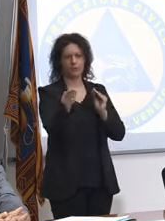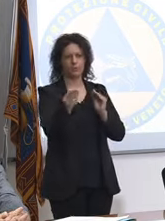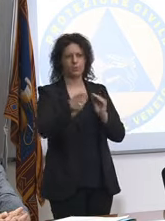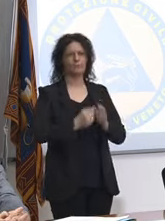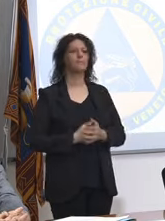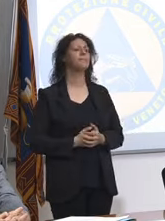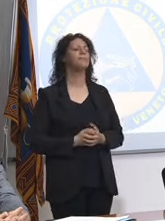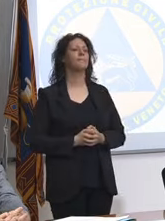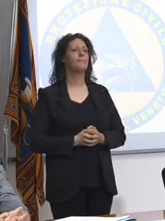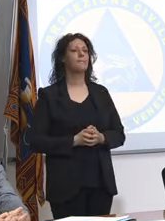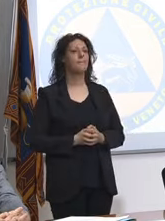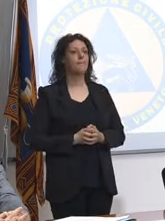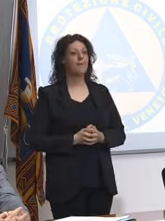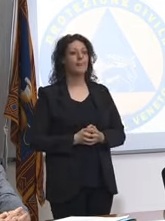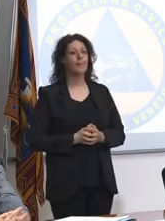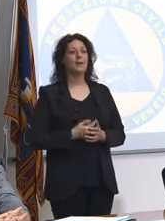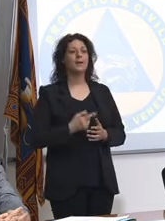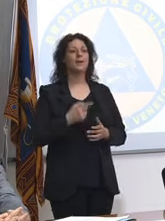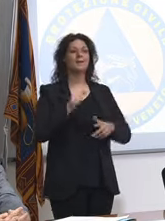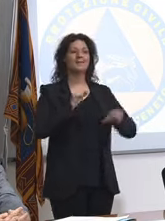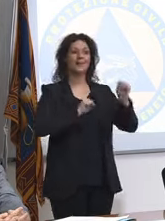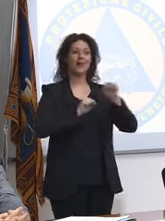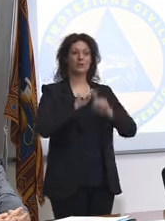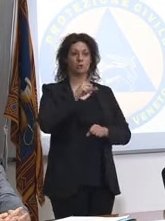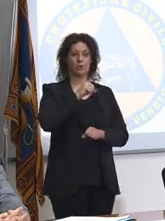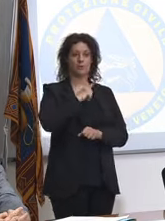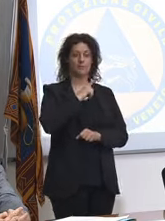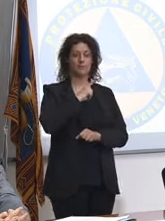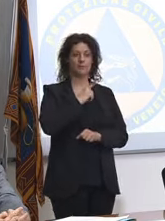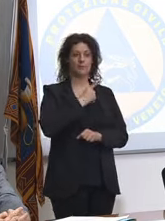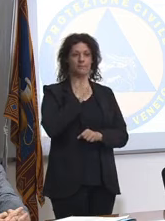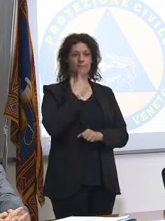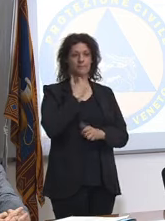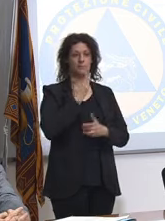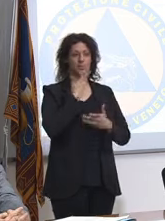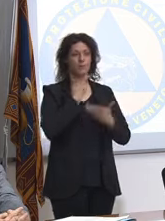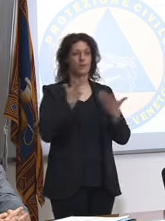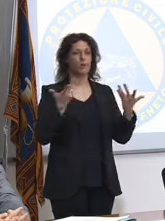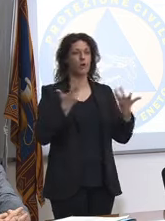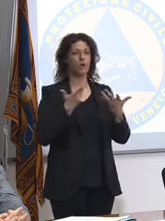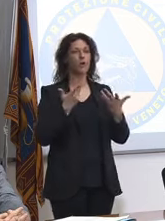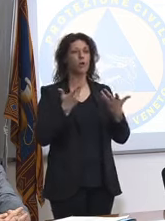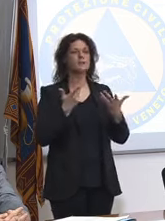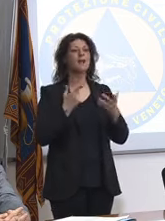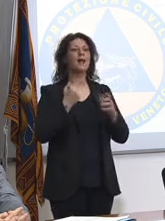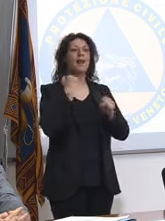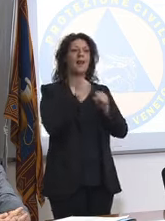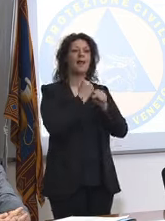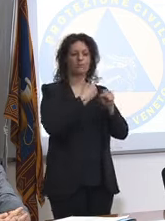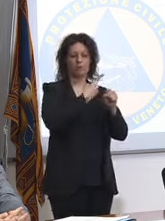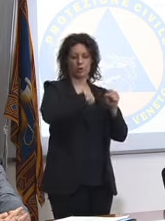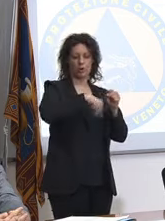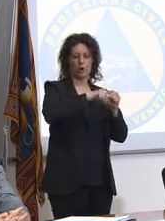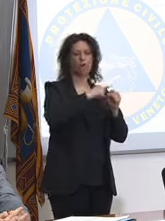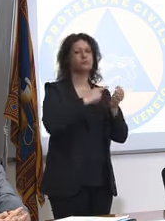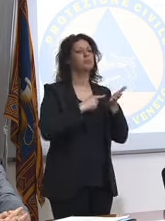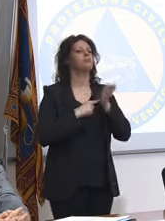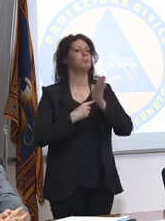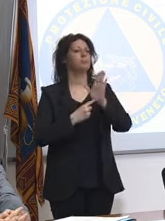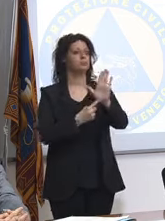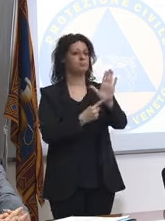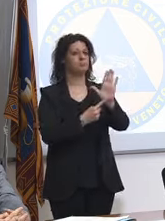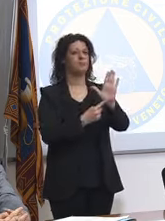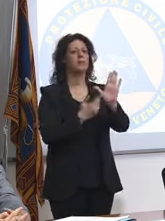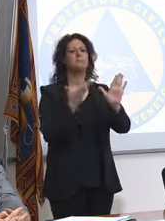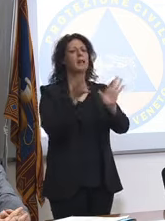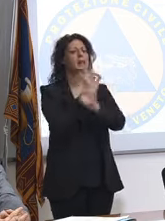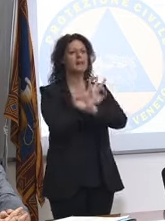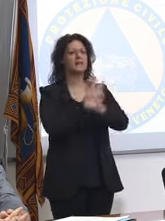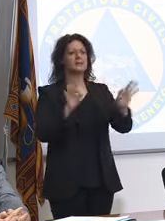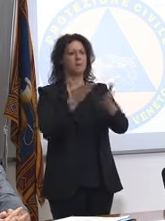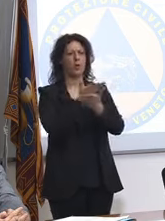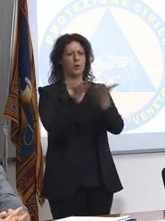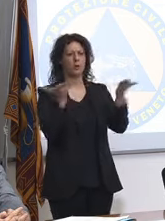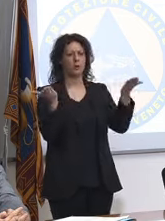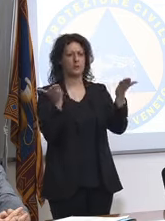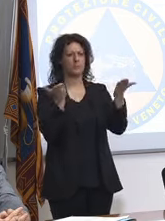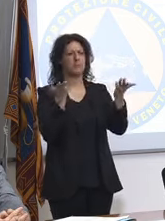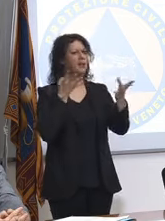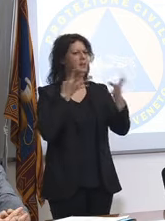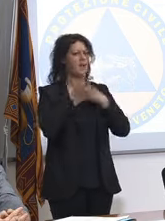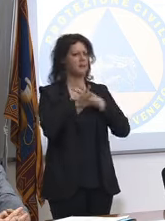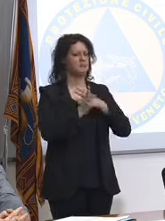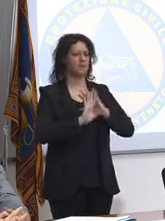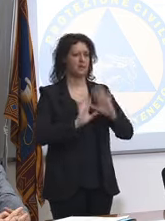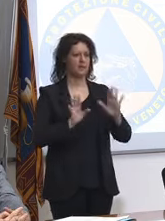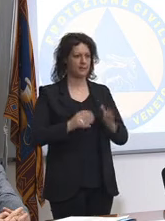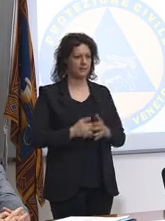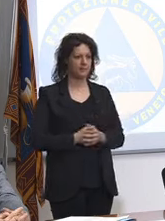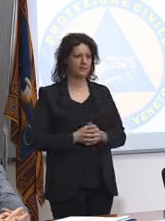di, della mia direzione, quello di mettere insieme tutto quello che noi facciamo, in modo da renderlo sempre disponibile e trasparente. Quindi